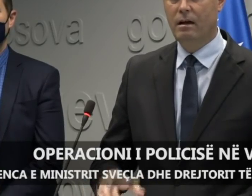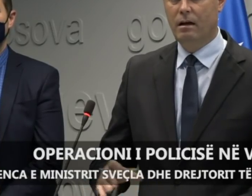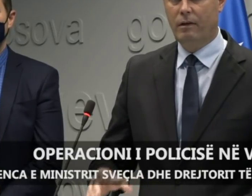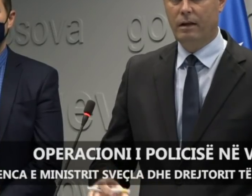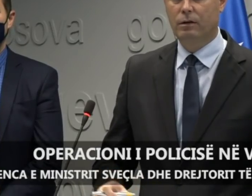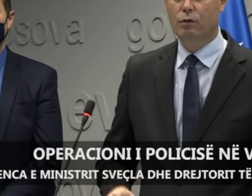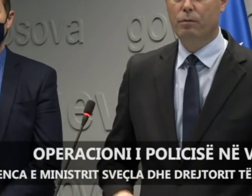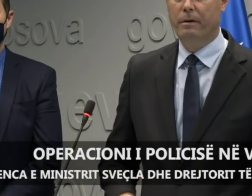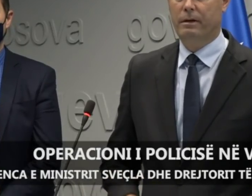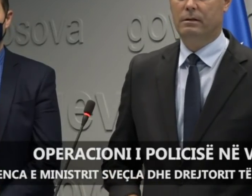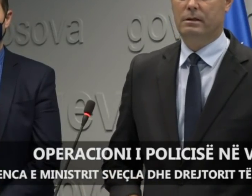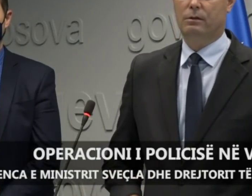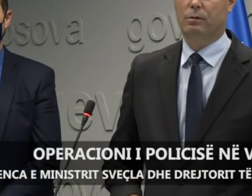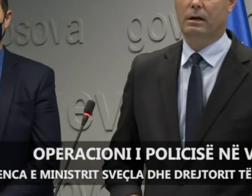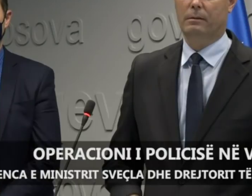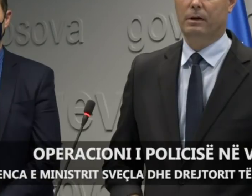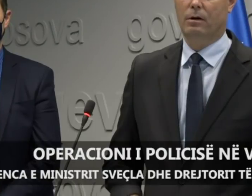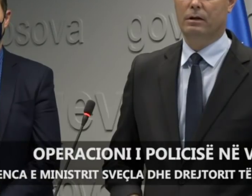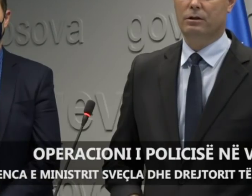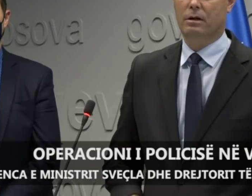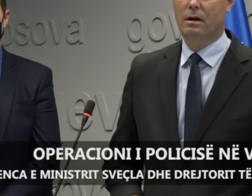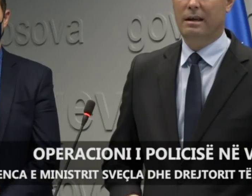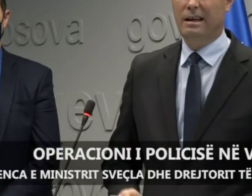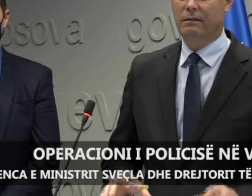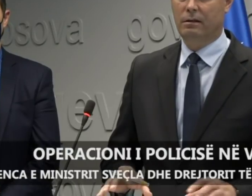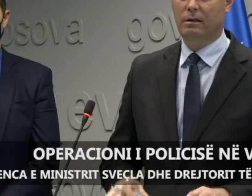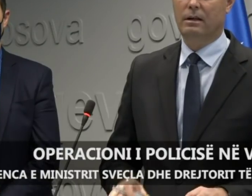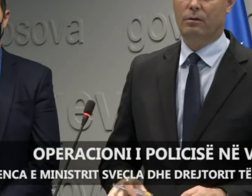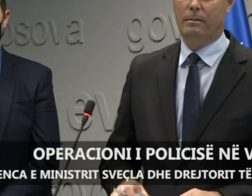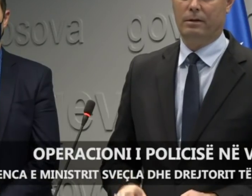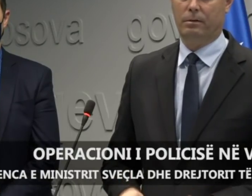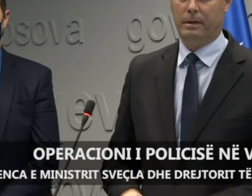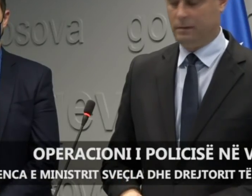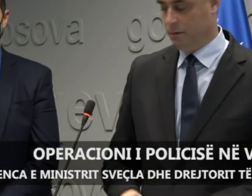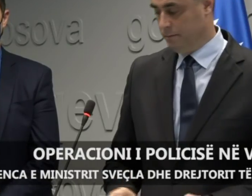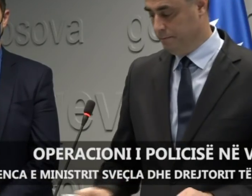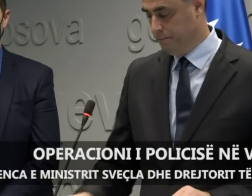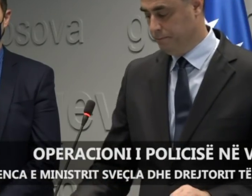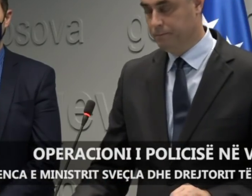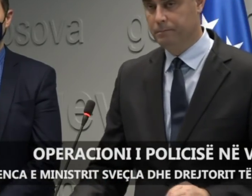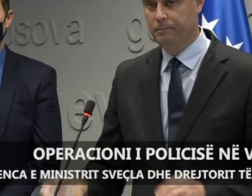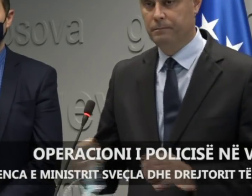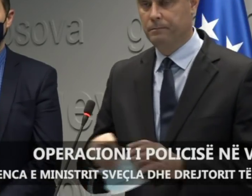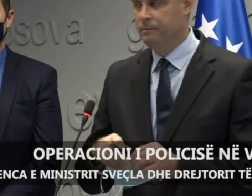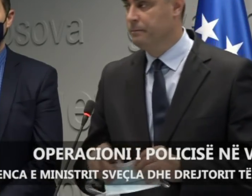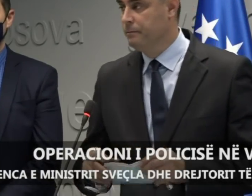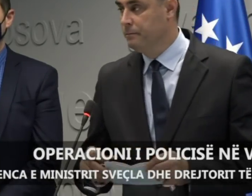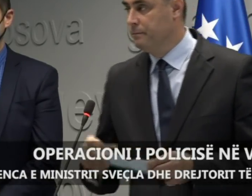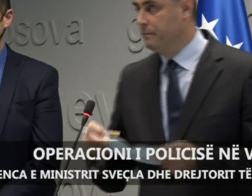individve dhe të grupeve të caktuara kriminale që janë të ndërlidhura me këtë operacion.